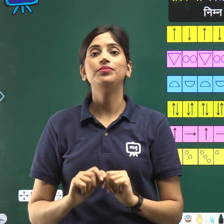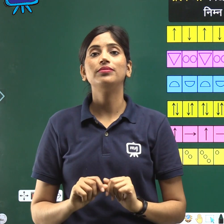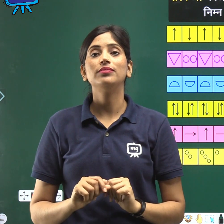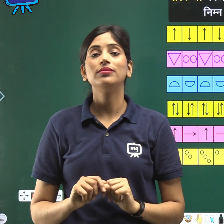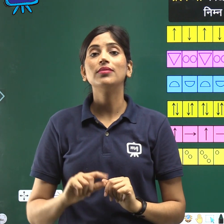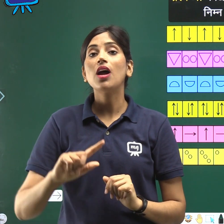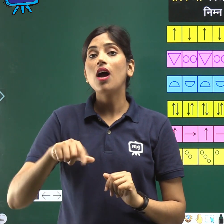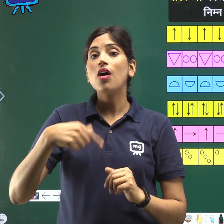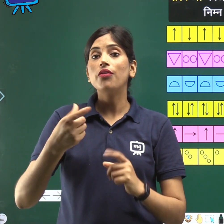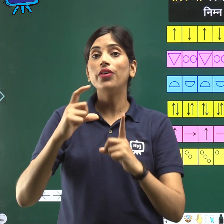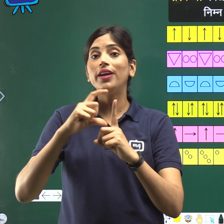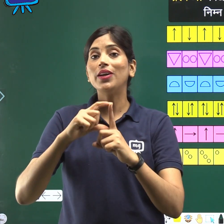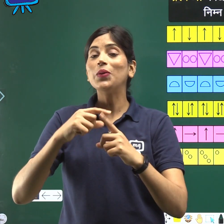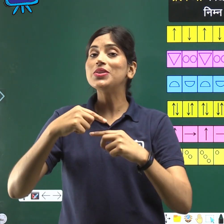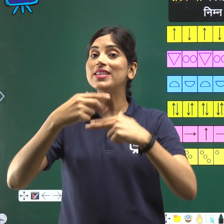फिर डी को सीधा।